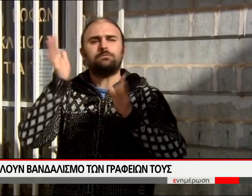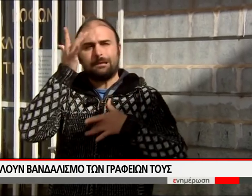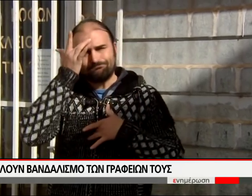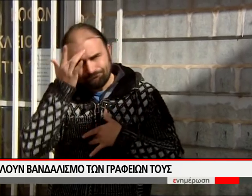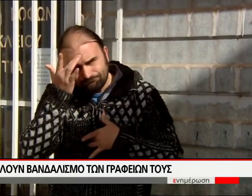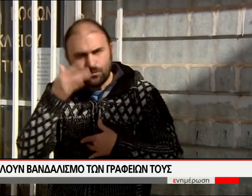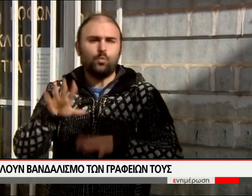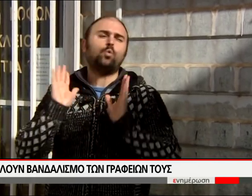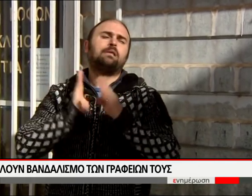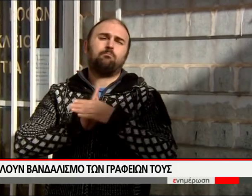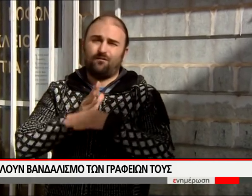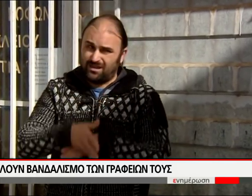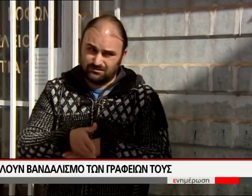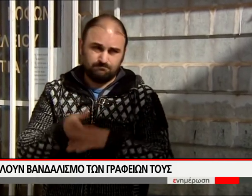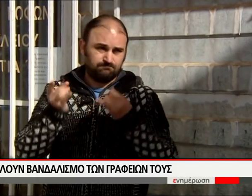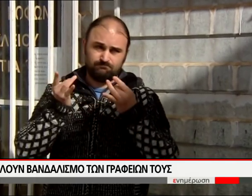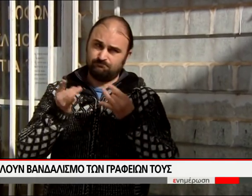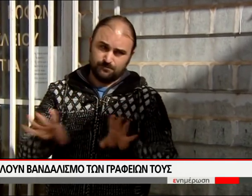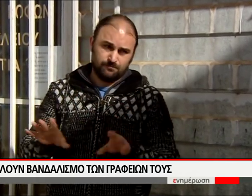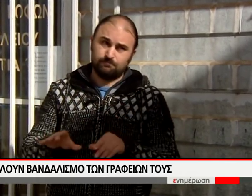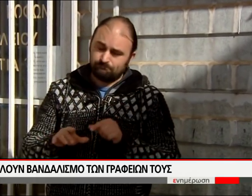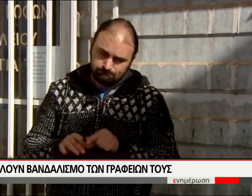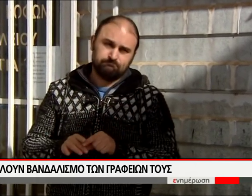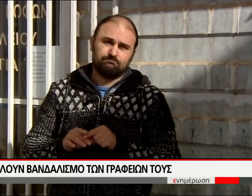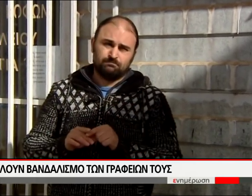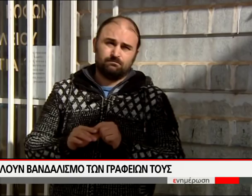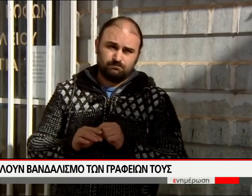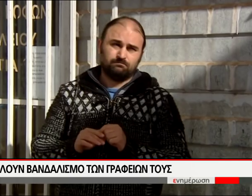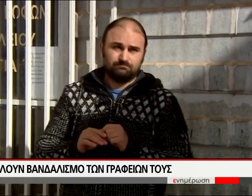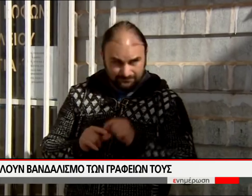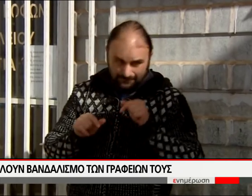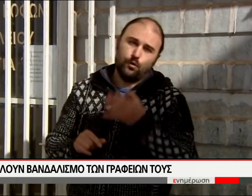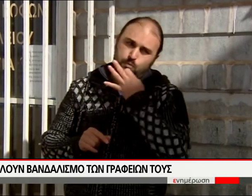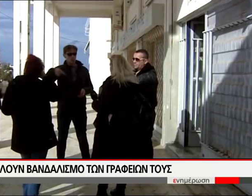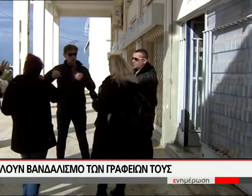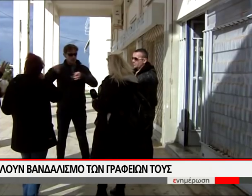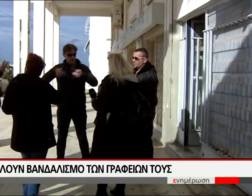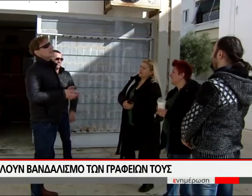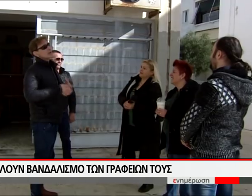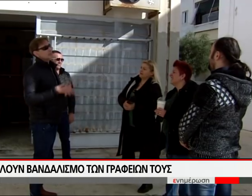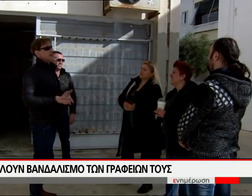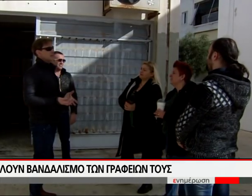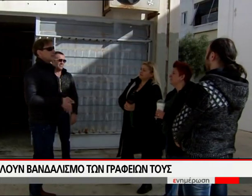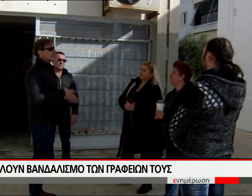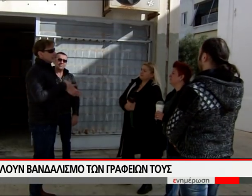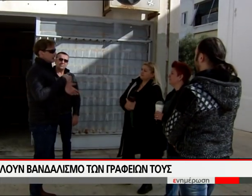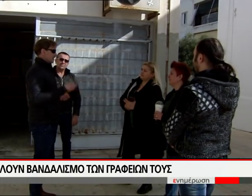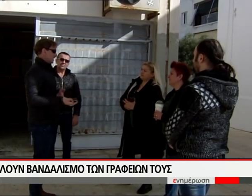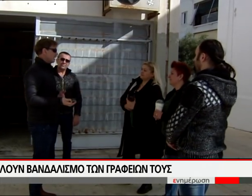ρεύματος. Έγινε μεγάλη καταστροφή και δεν ξέρουμε καν ποιος μπορεί να το προκάλεσε αυτό. Τα μέλη των σωματείων απευθύνθηκαν στην αστυνομία, η